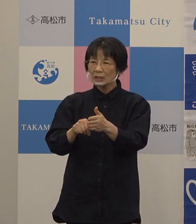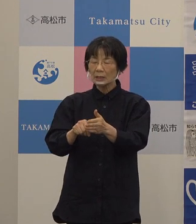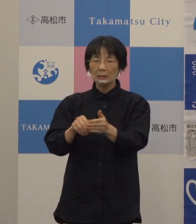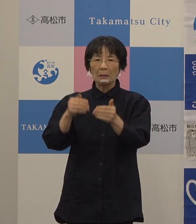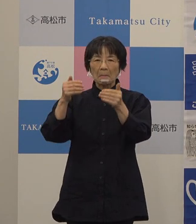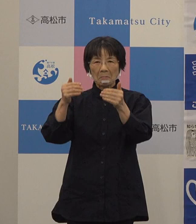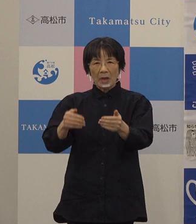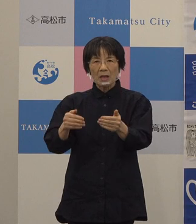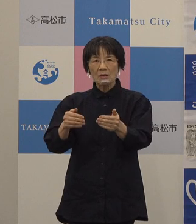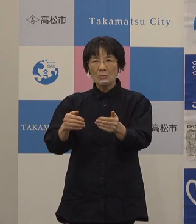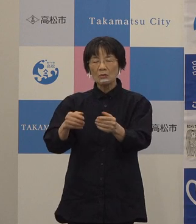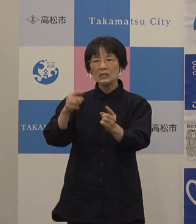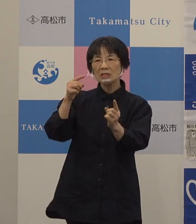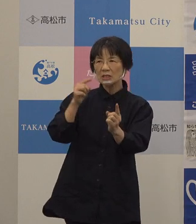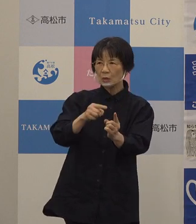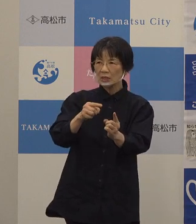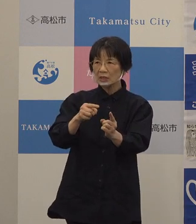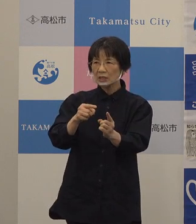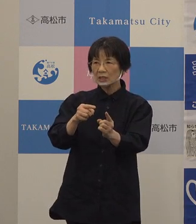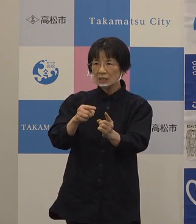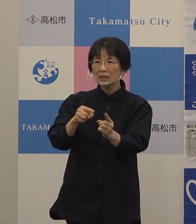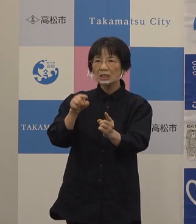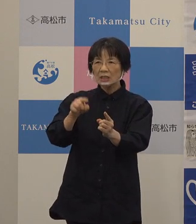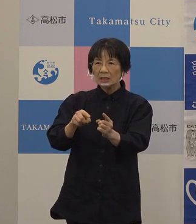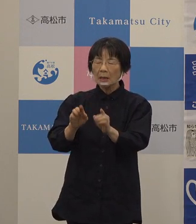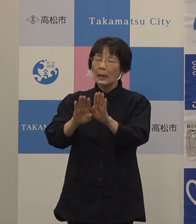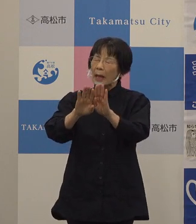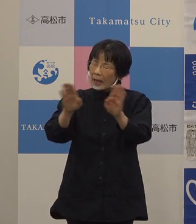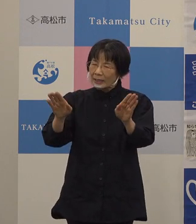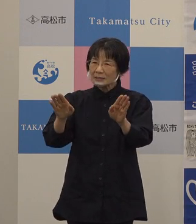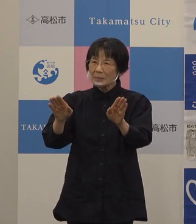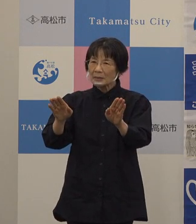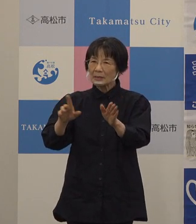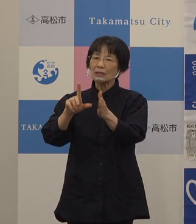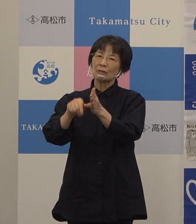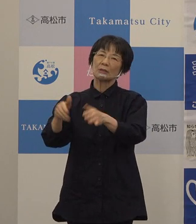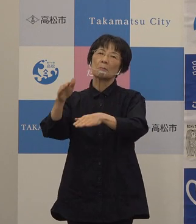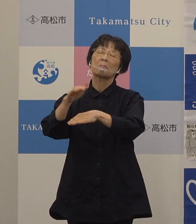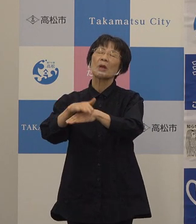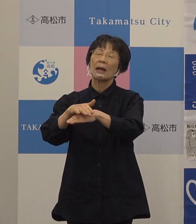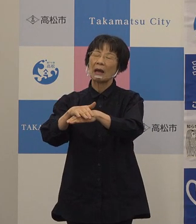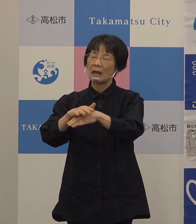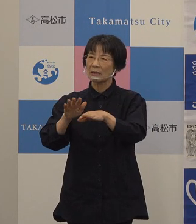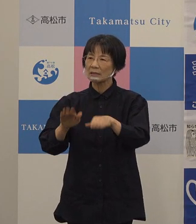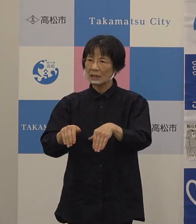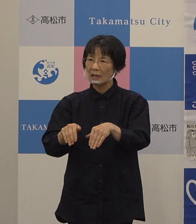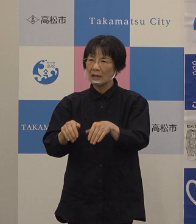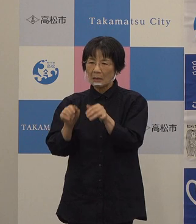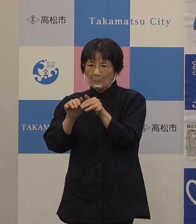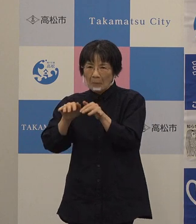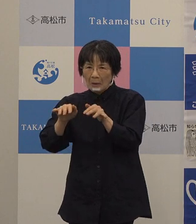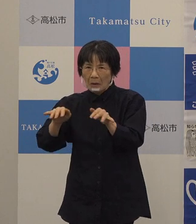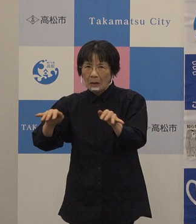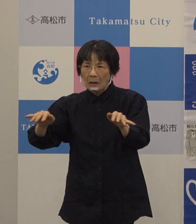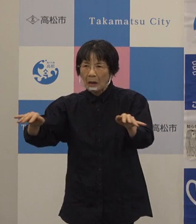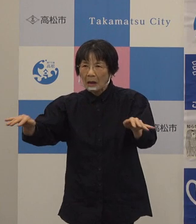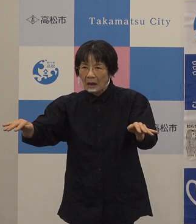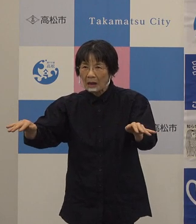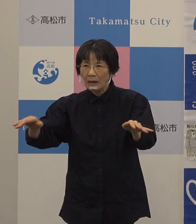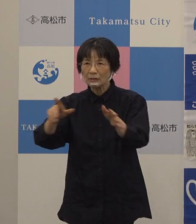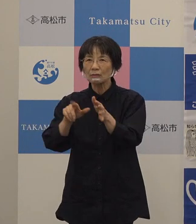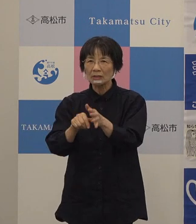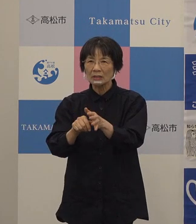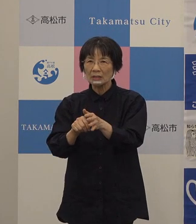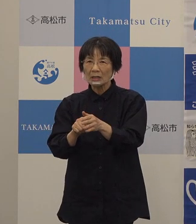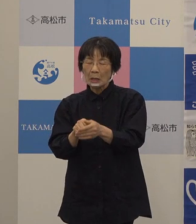としたまん延防止等重点措置が開始になったちょうど時期、いわゆる感染拡大がどんどん起こっている時期 で早くワクチンの